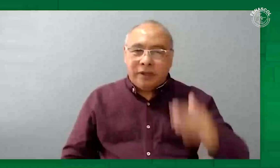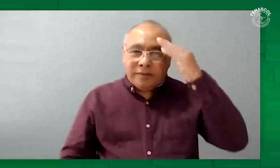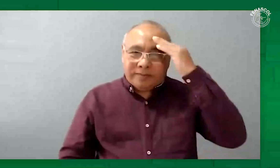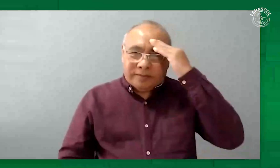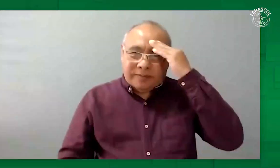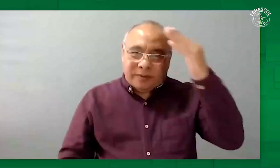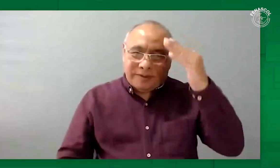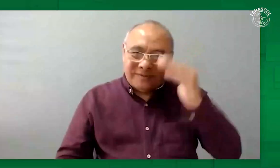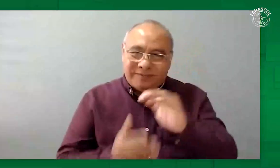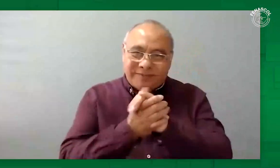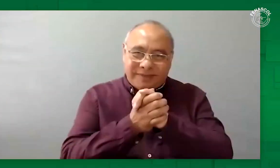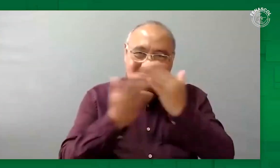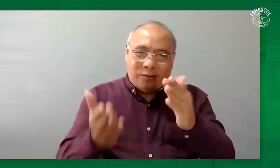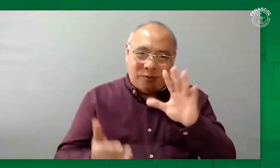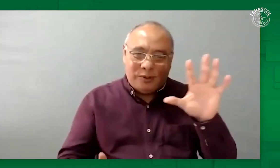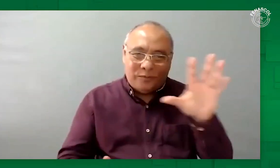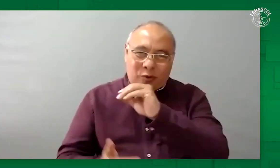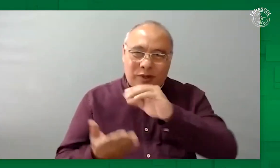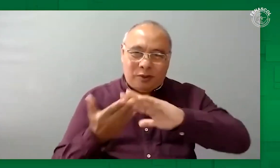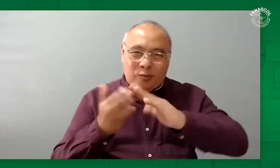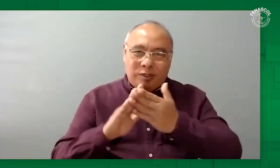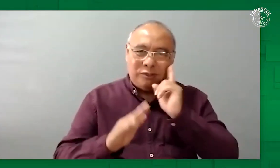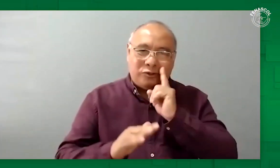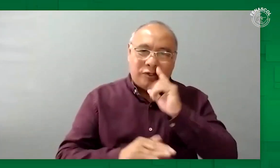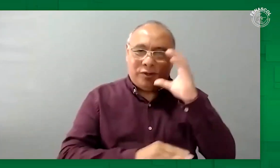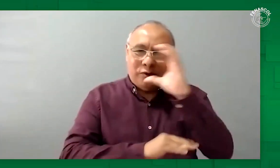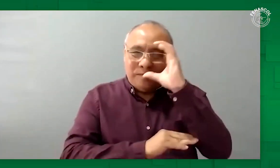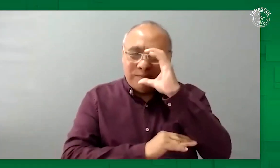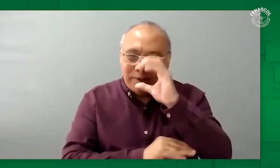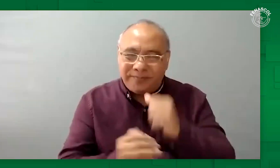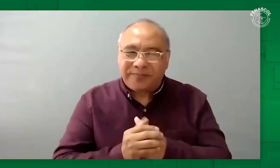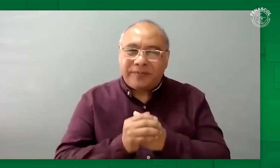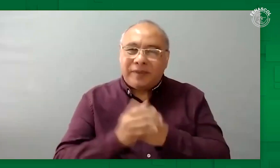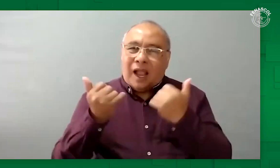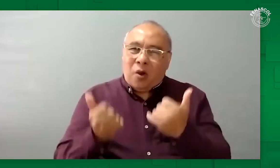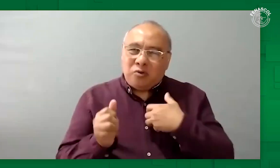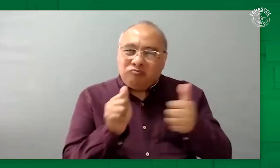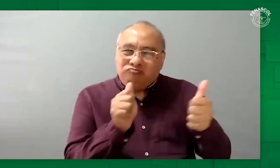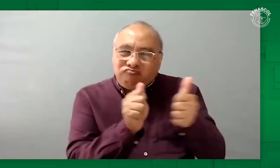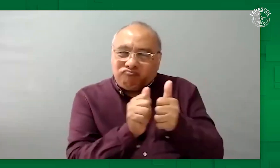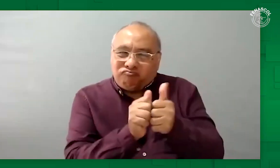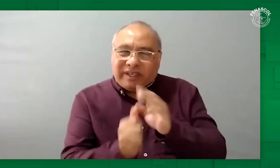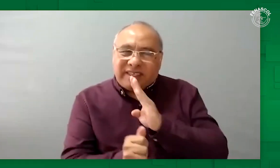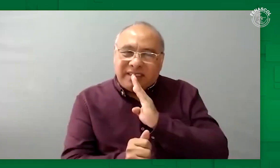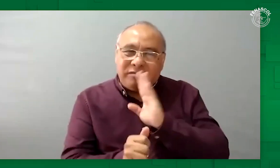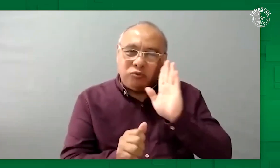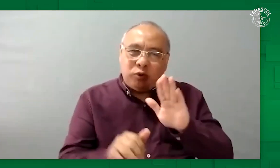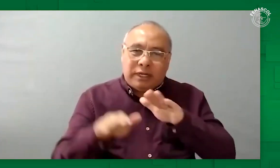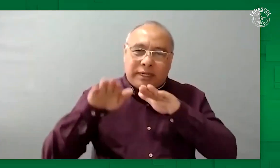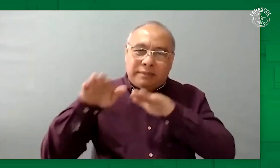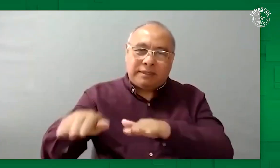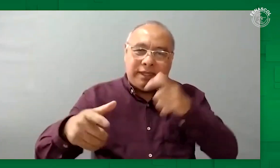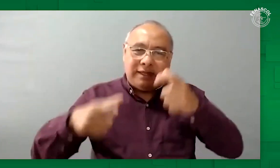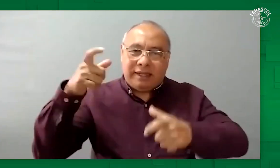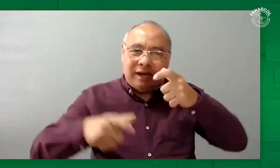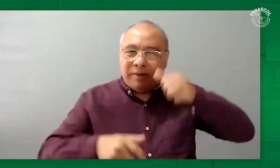Hola, un saludo para toda la comunidad sorda de Colombia. En este momento me acompaña el representante a la